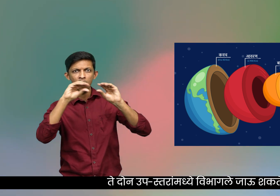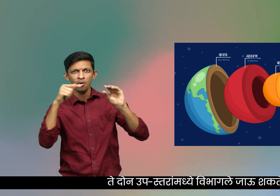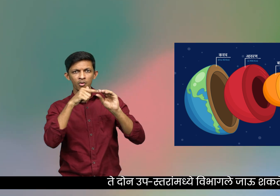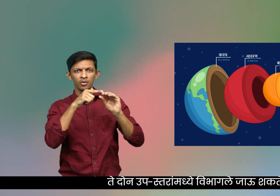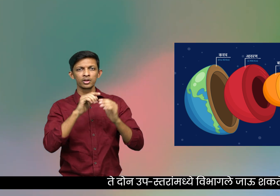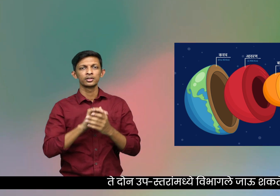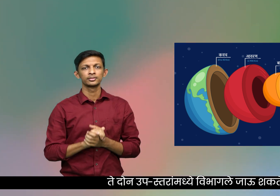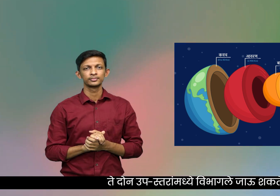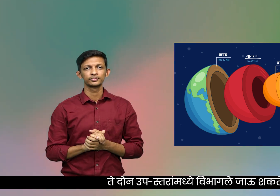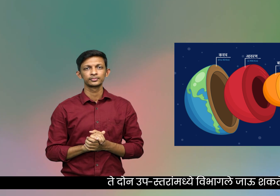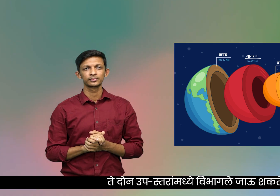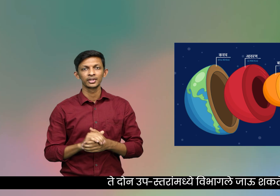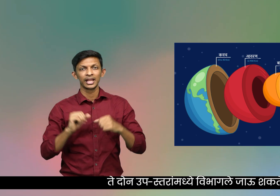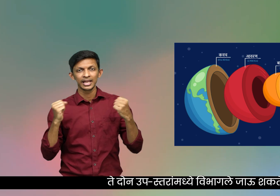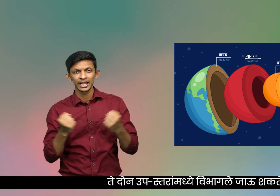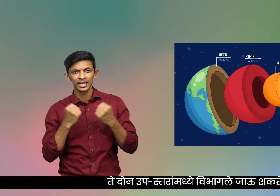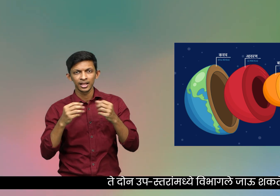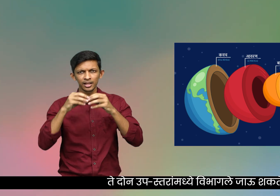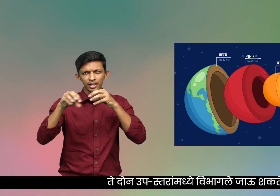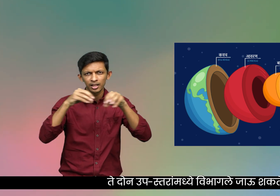ते 2 उपस्तरांमध्ये विभागले जाऊ शकते.